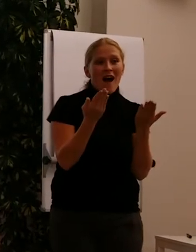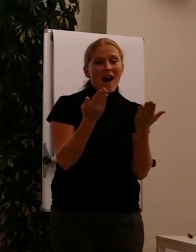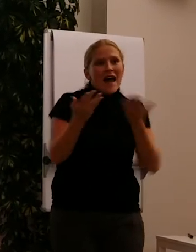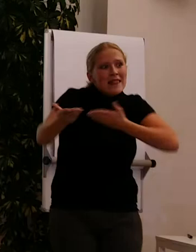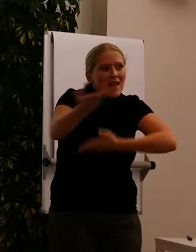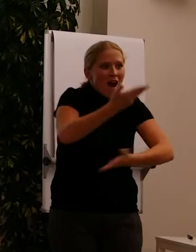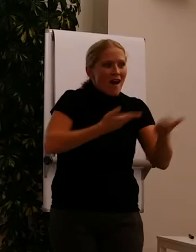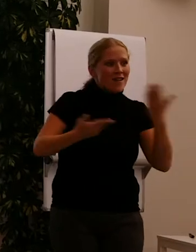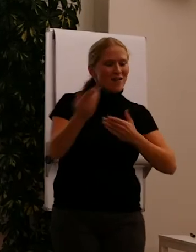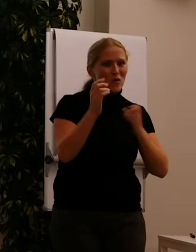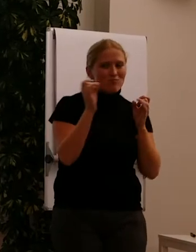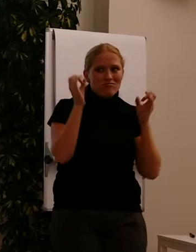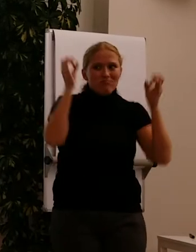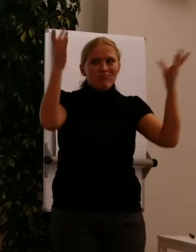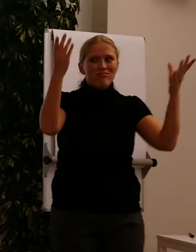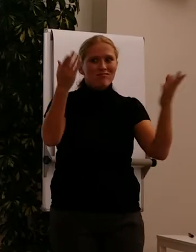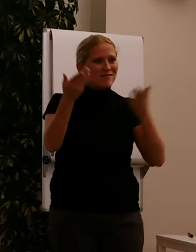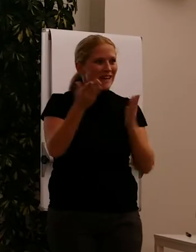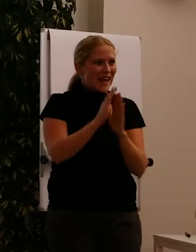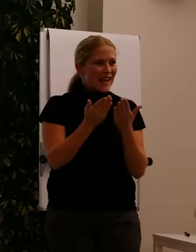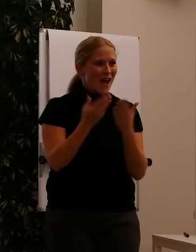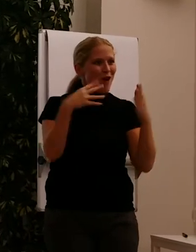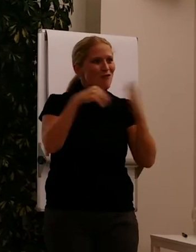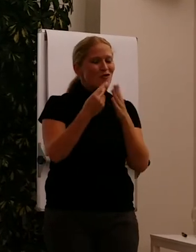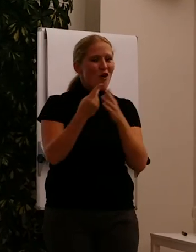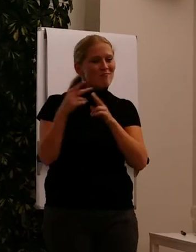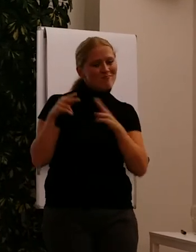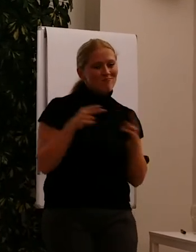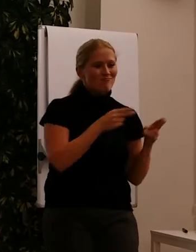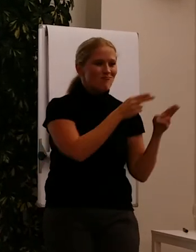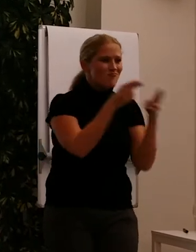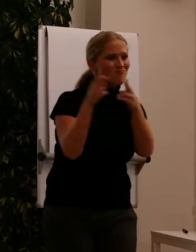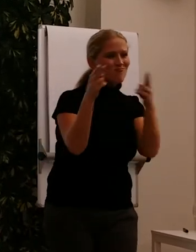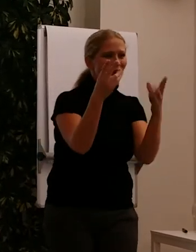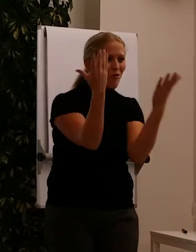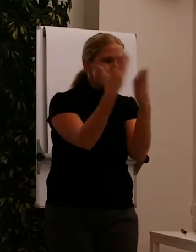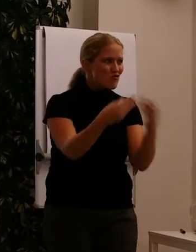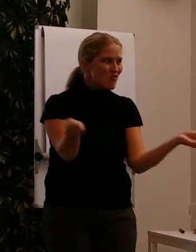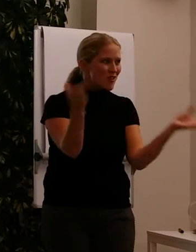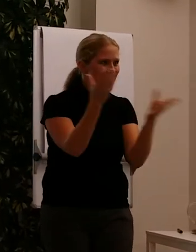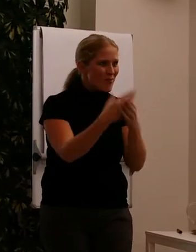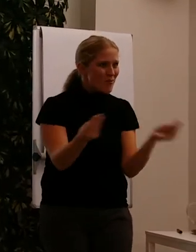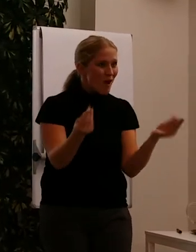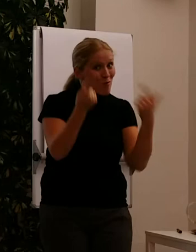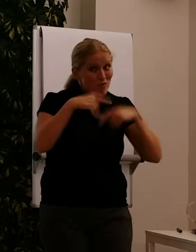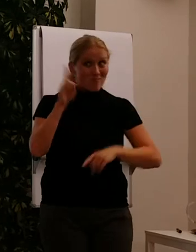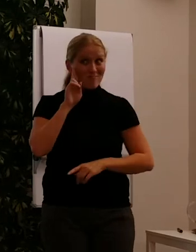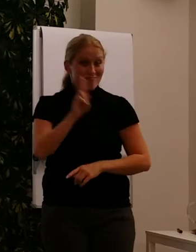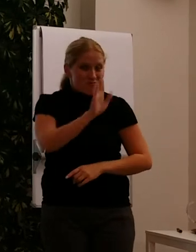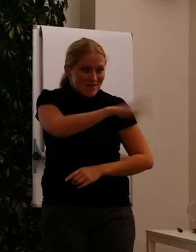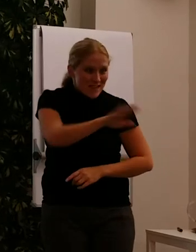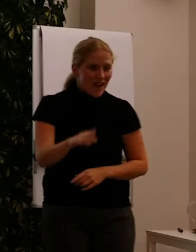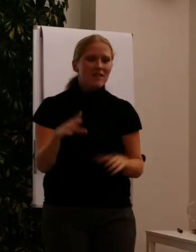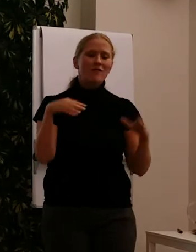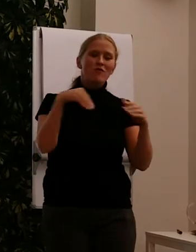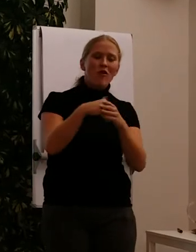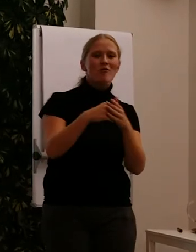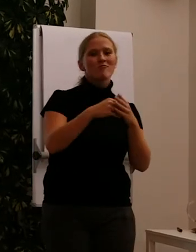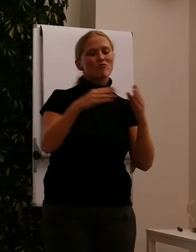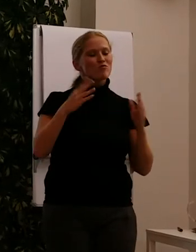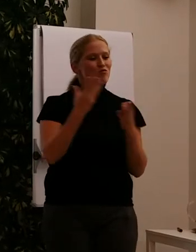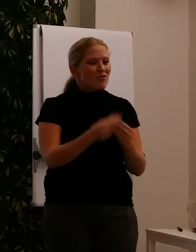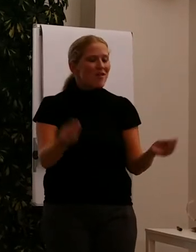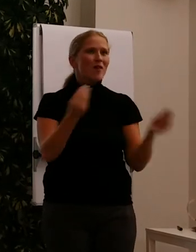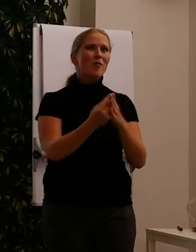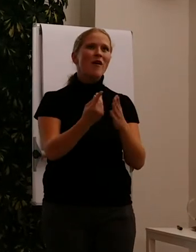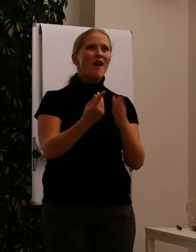byla interaktivní aplikace, která by je protáhla příběhem, která by nabídla ten příběh prostřednictvím obrázků, her, videa